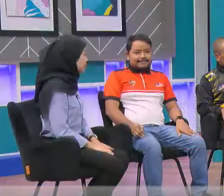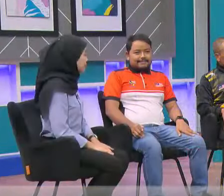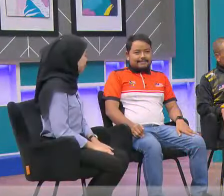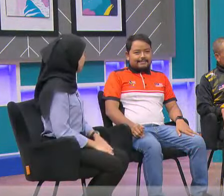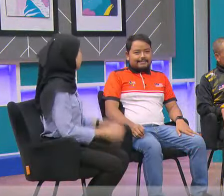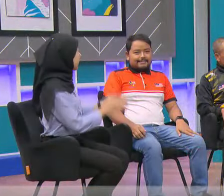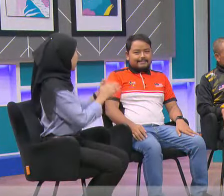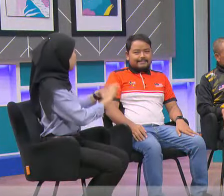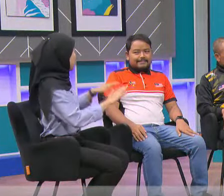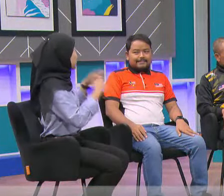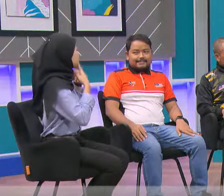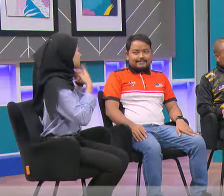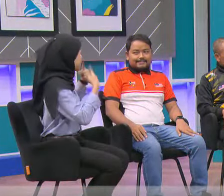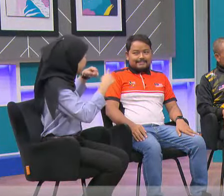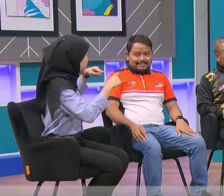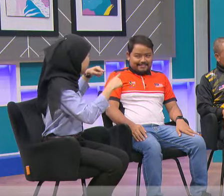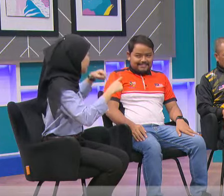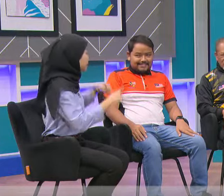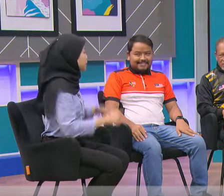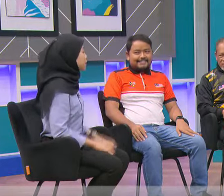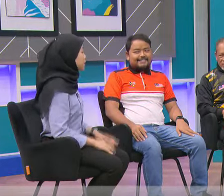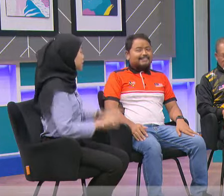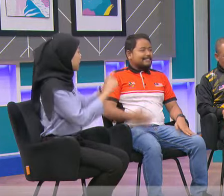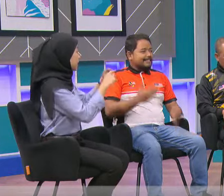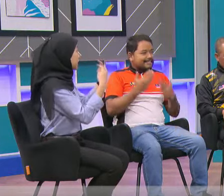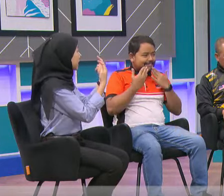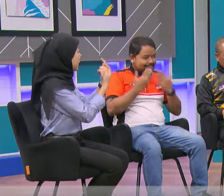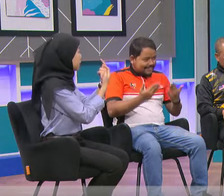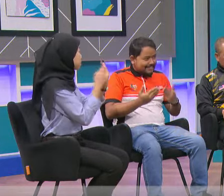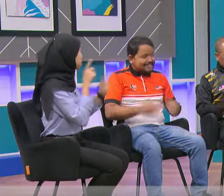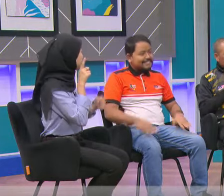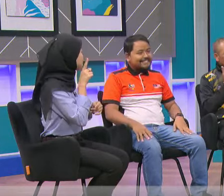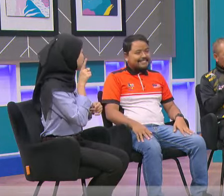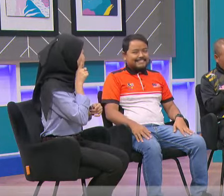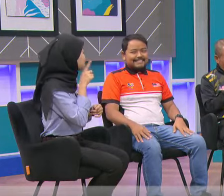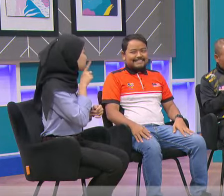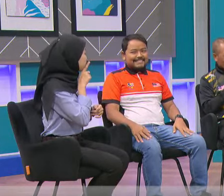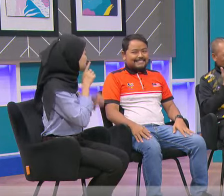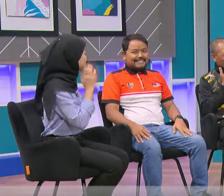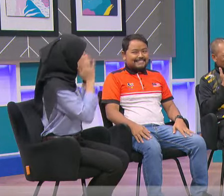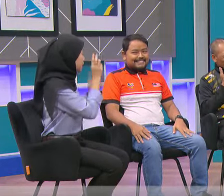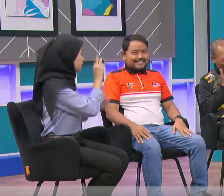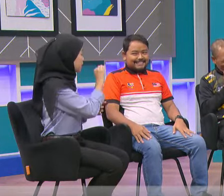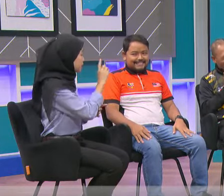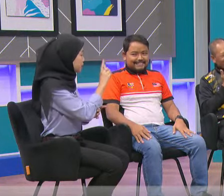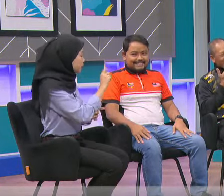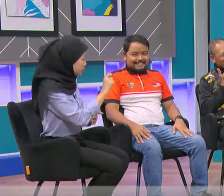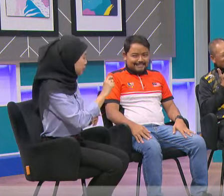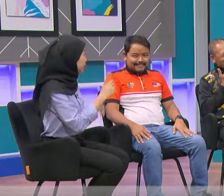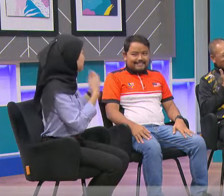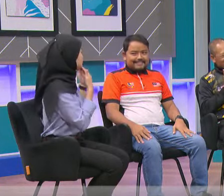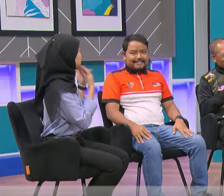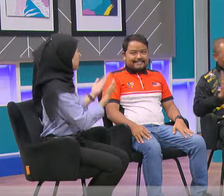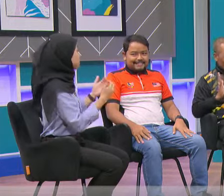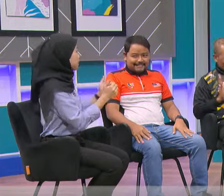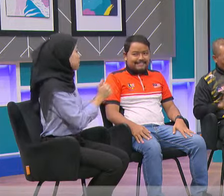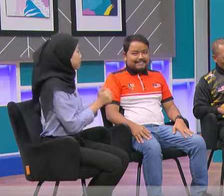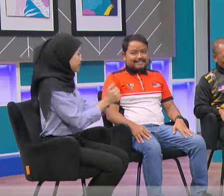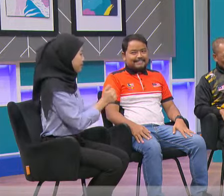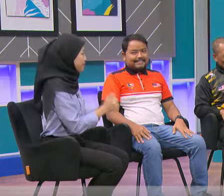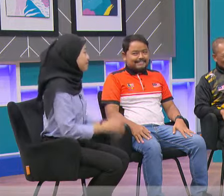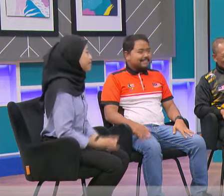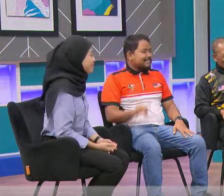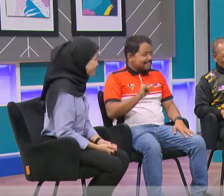saya diucapkan kepada pasukan bola sepak peka dunia untuk kali keempat ini Terima kasih karena bersama dengan kami